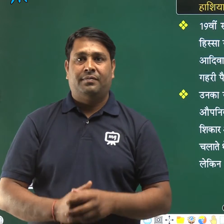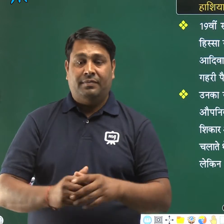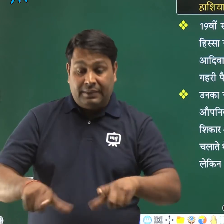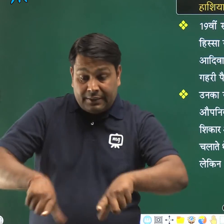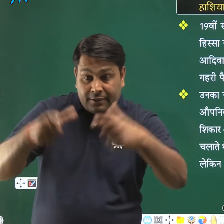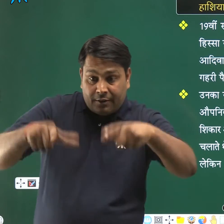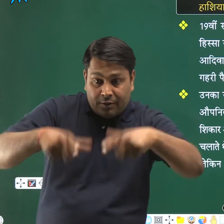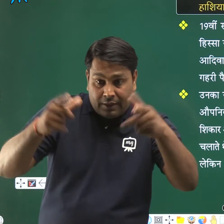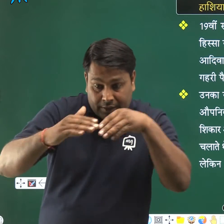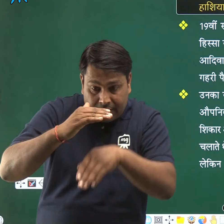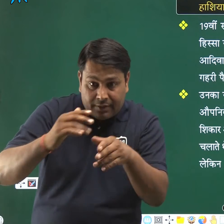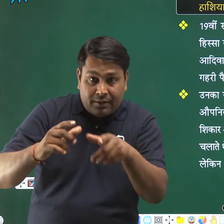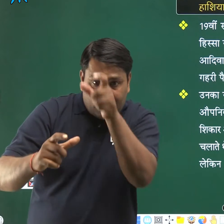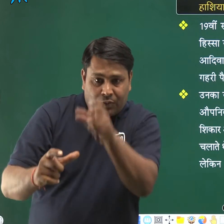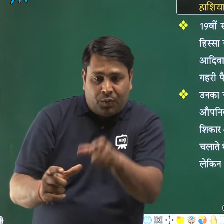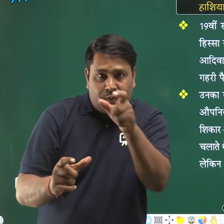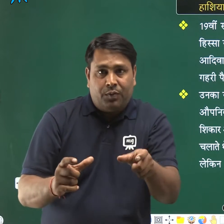आदिवासी